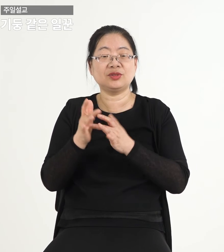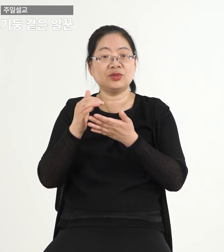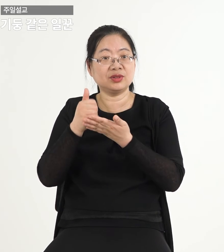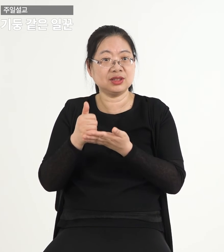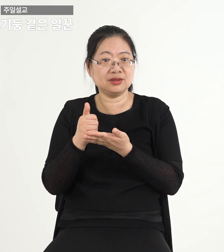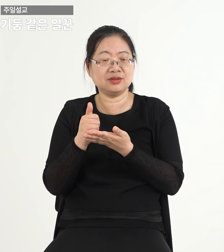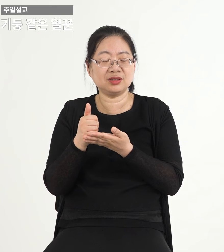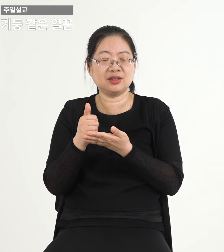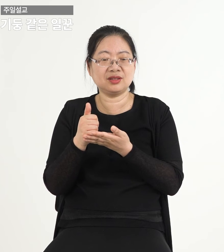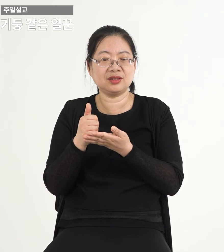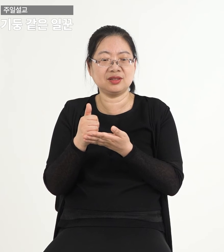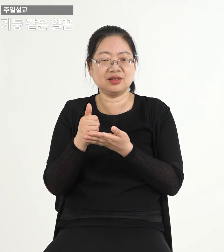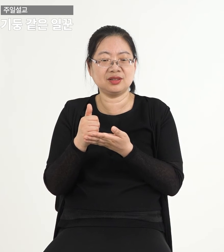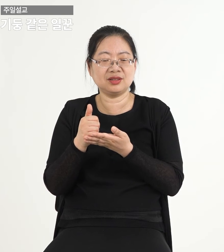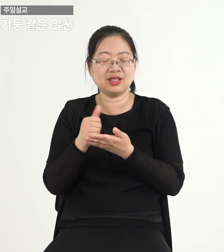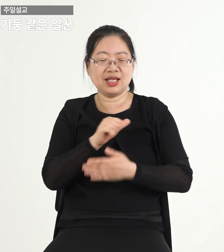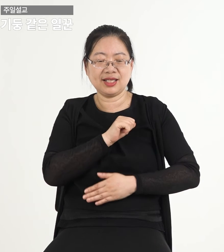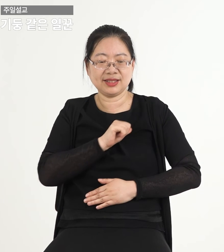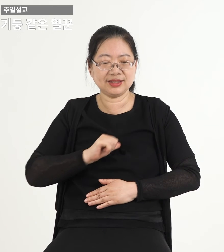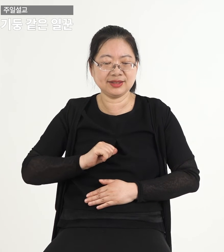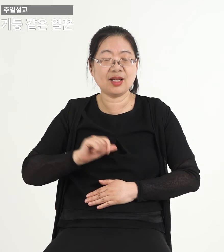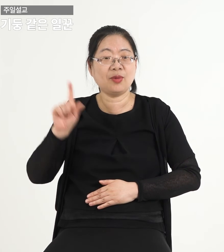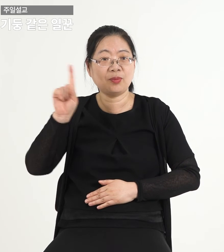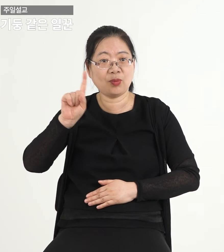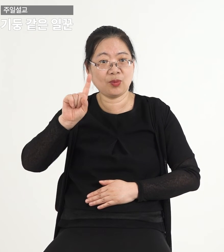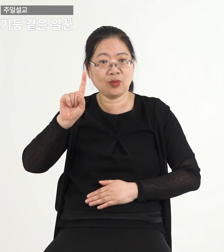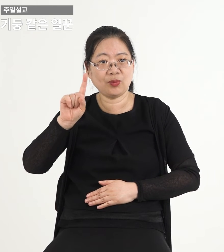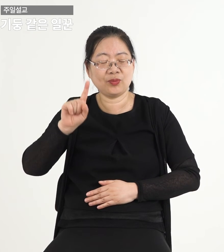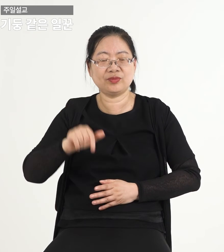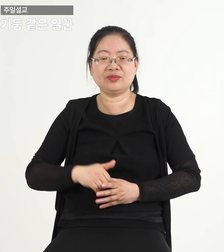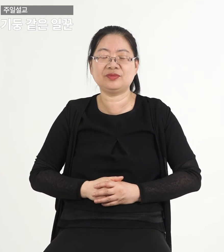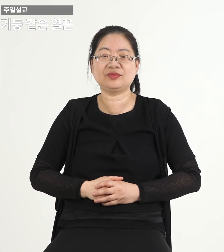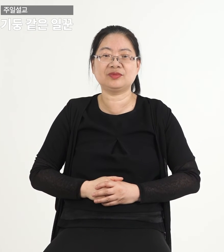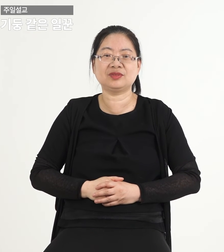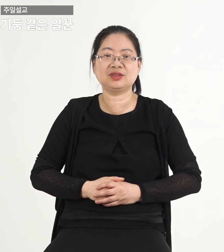예수님이 무슨 인내를 하셨을까?